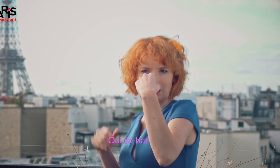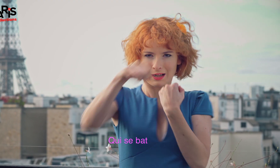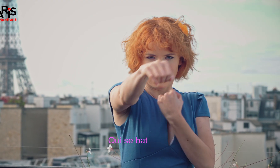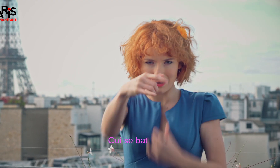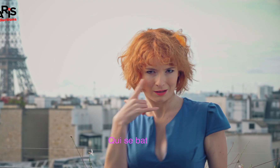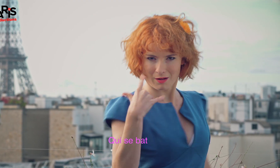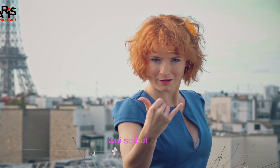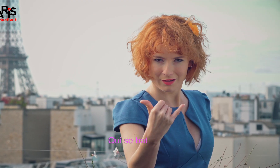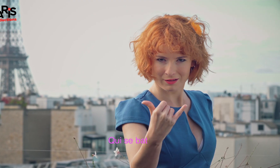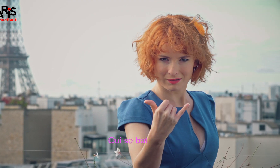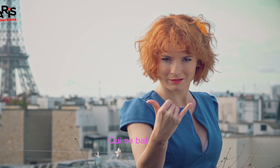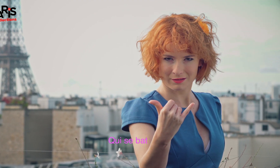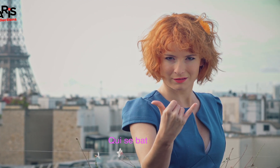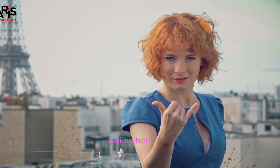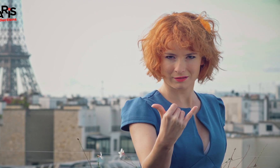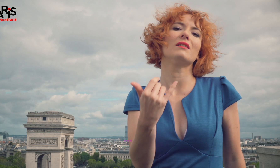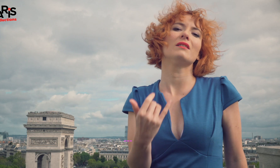qui se bat?